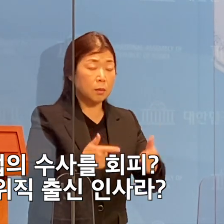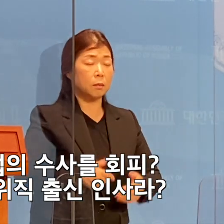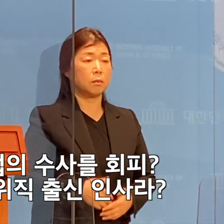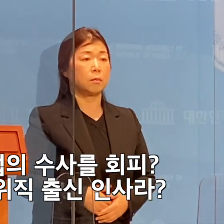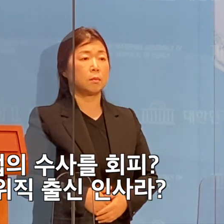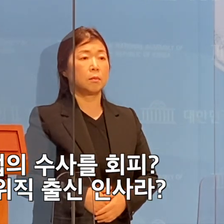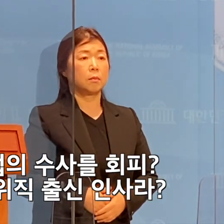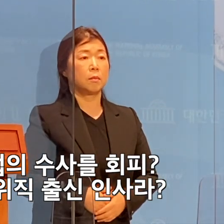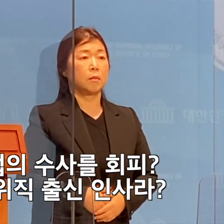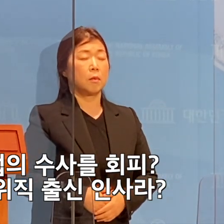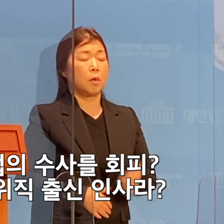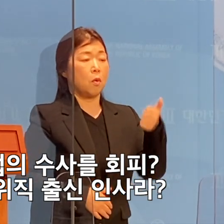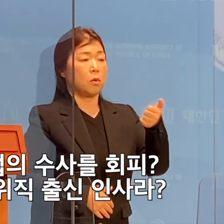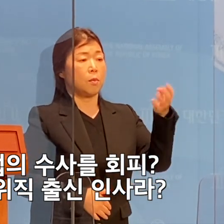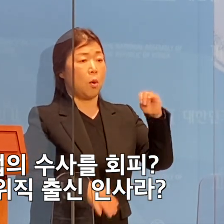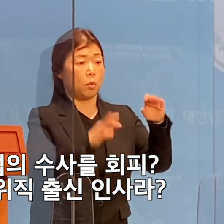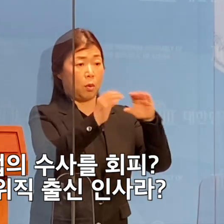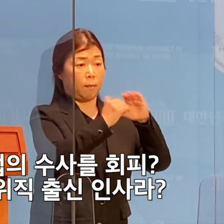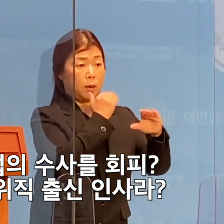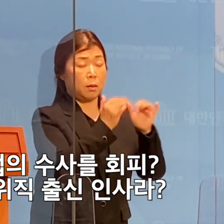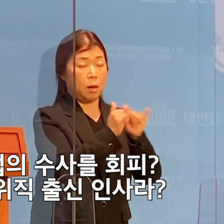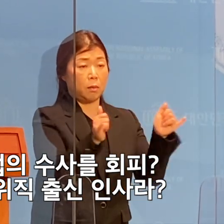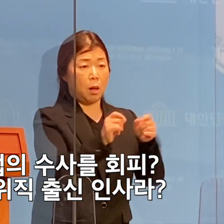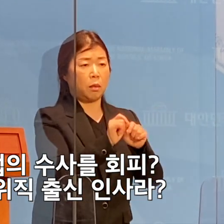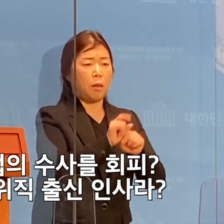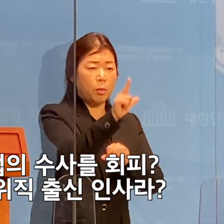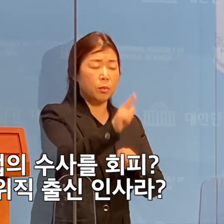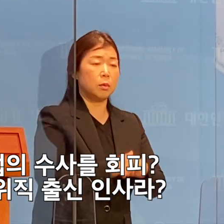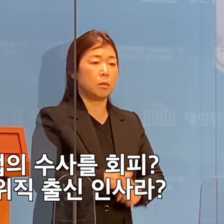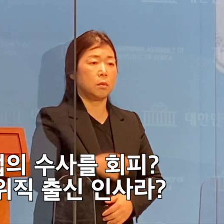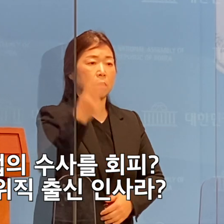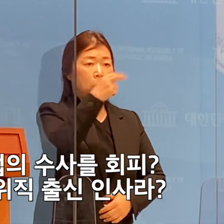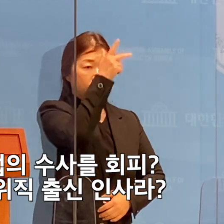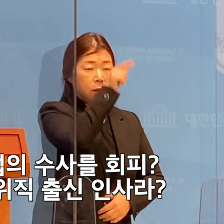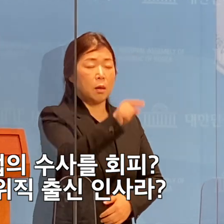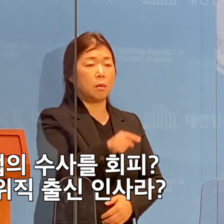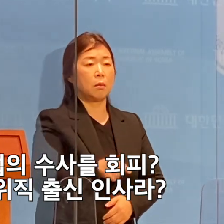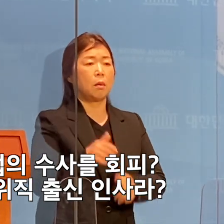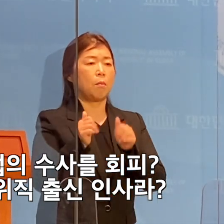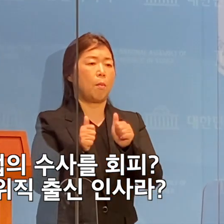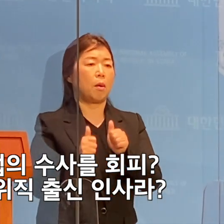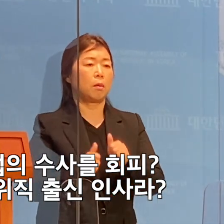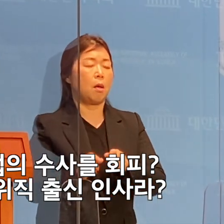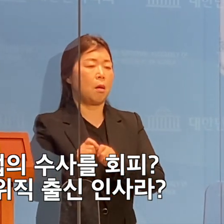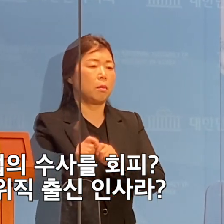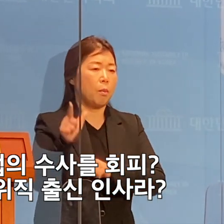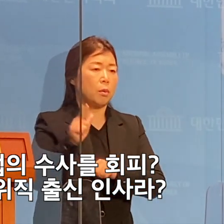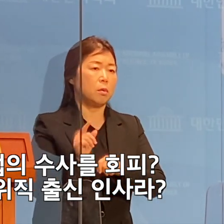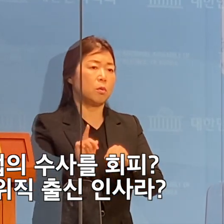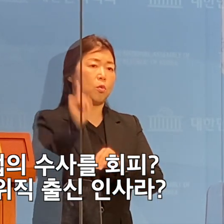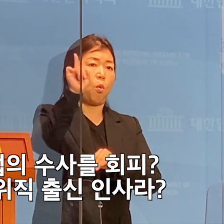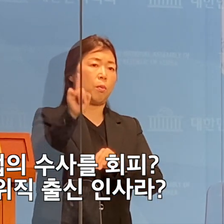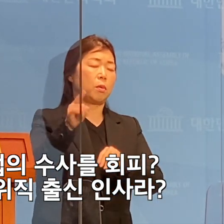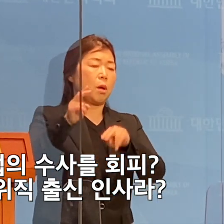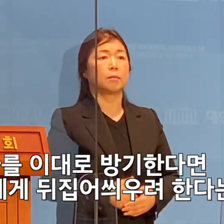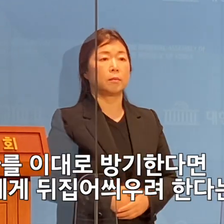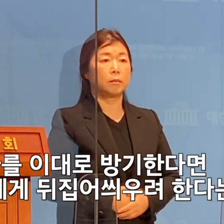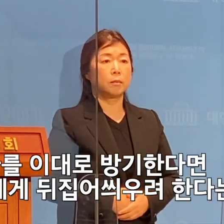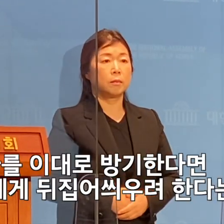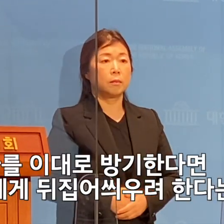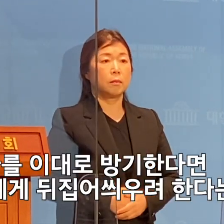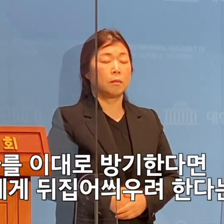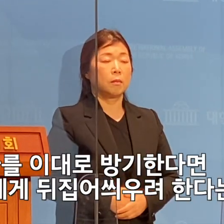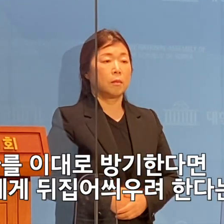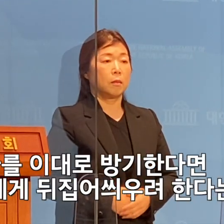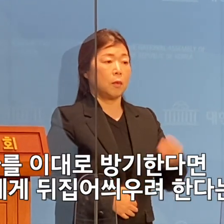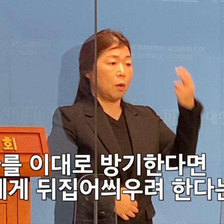클럽 대부분이 검찰과 법원 핵심 고위직 출신 인사라 감히 손댈 수 없기 때문입니까?